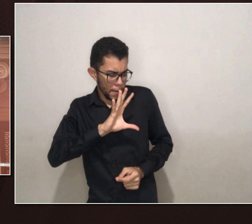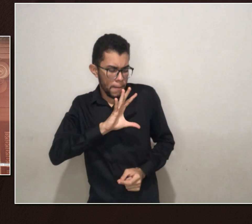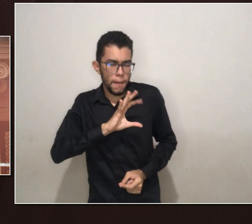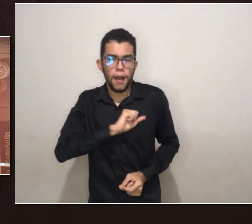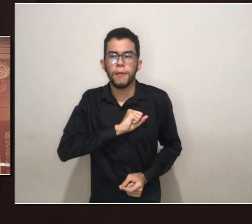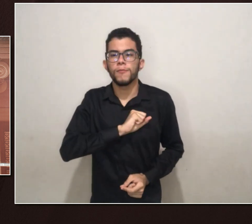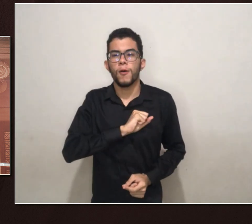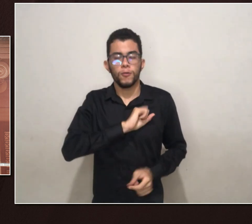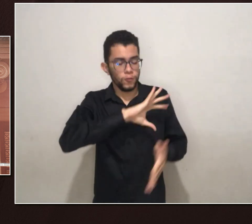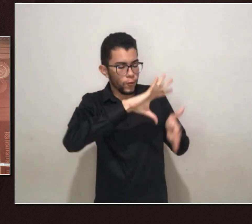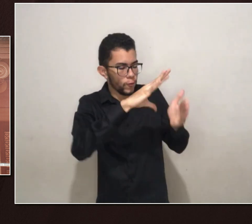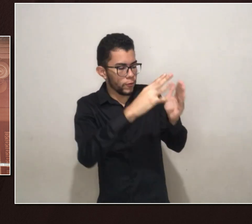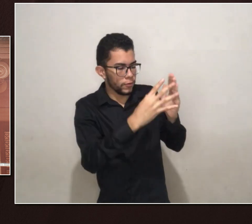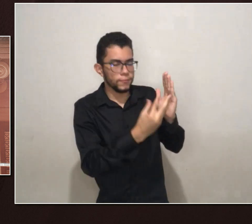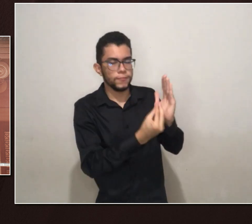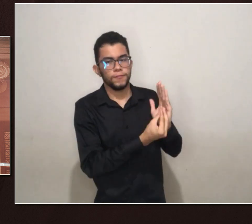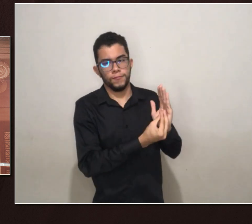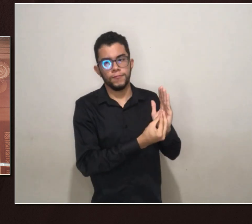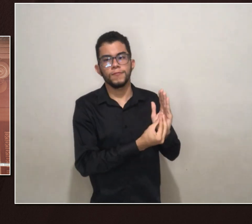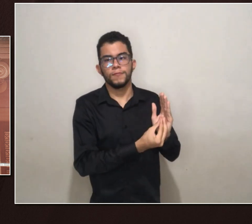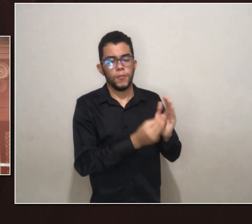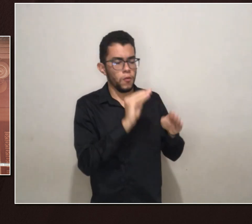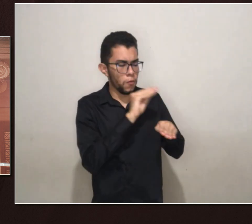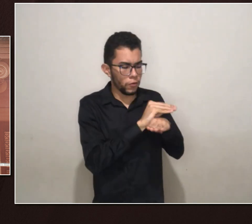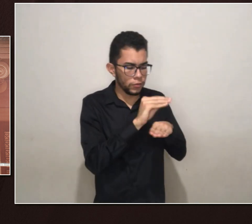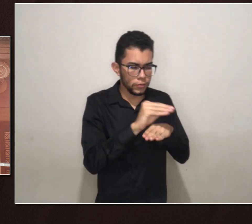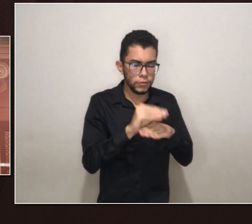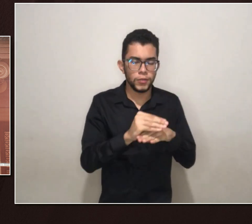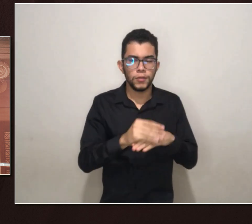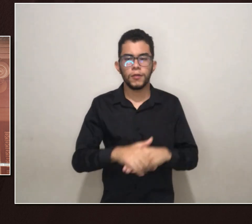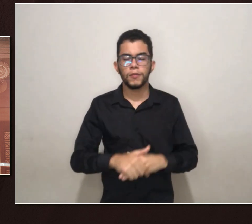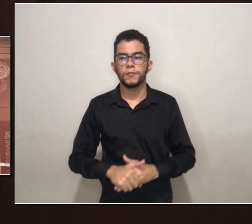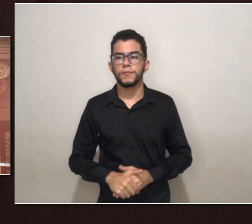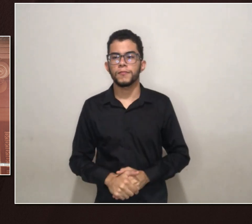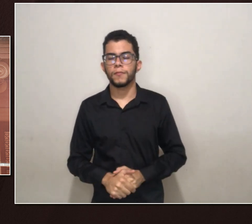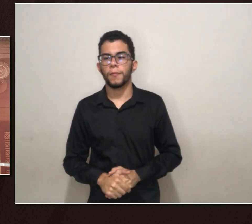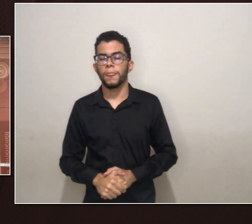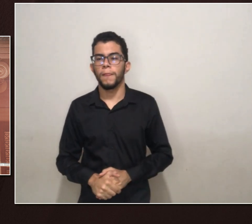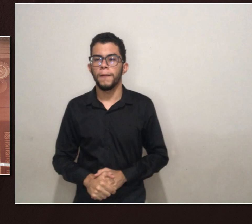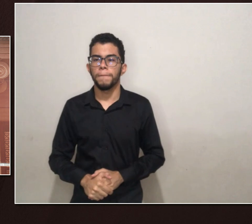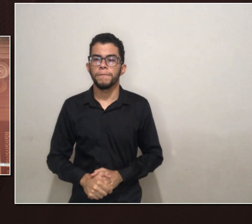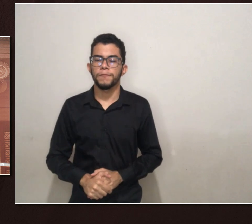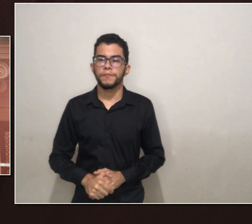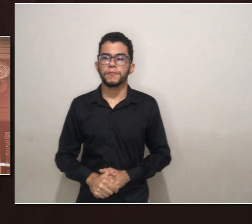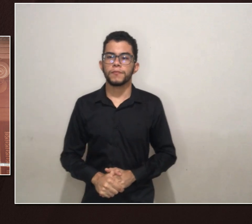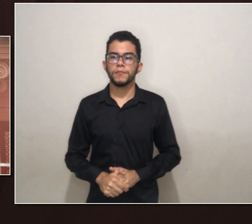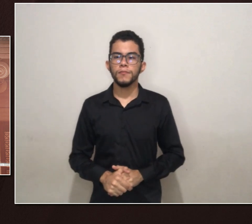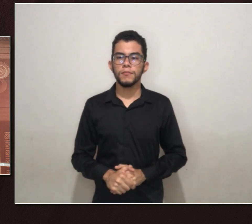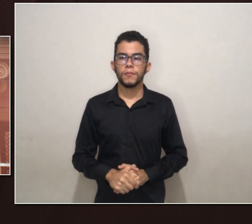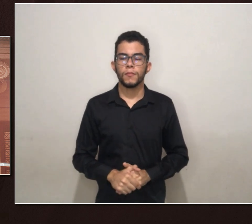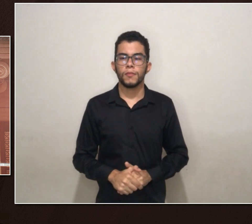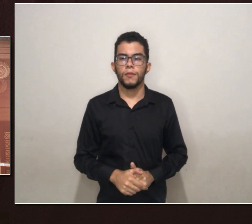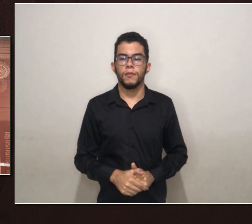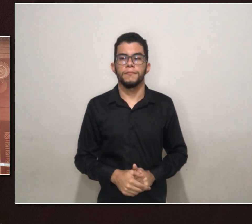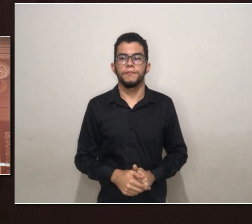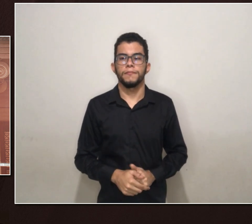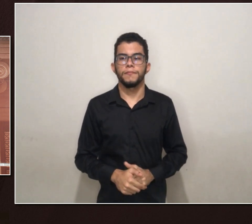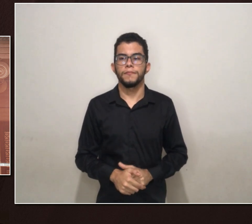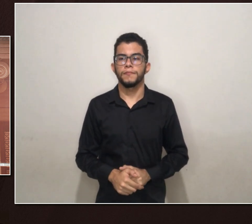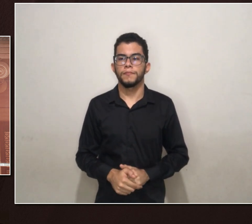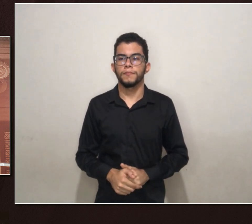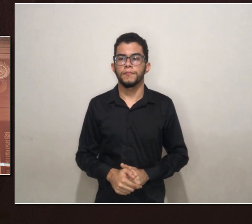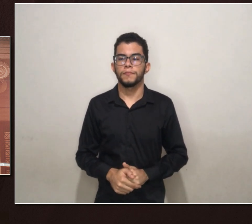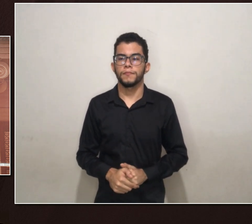vamos passar a falar a partir de hoje. Bom, e só que a sua cabeça e cabelos